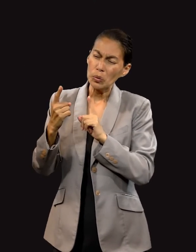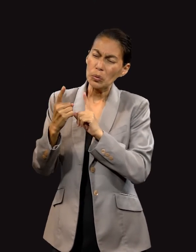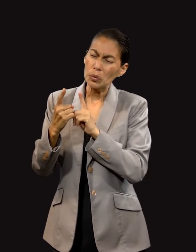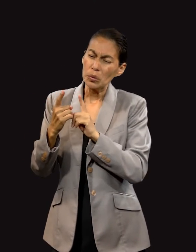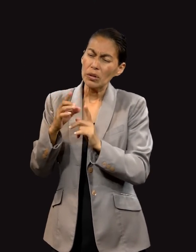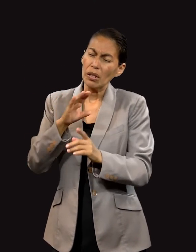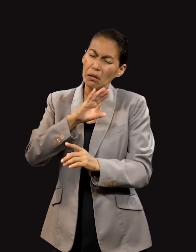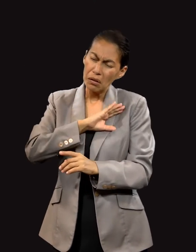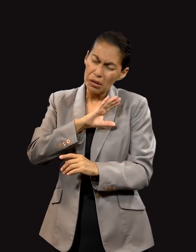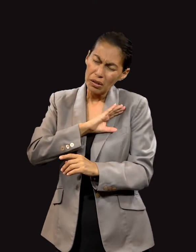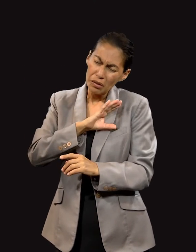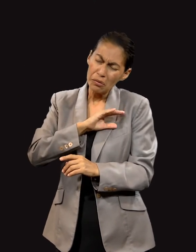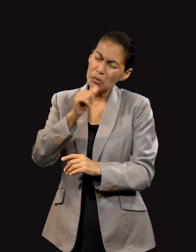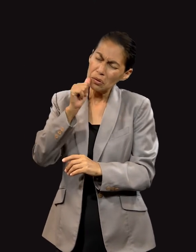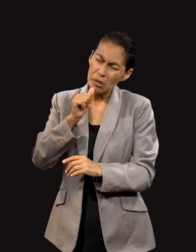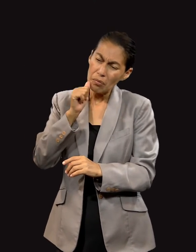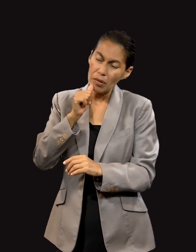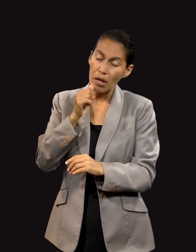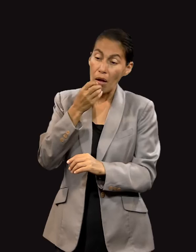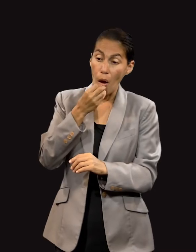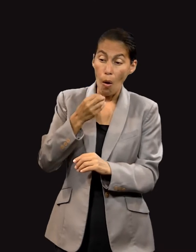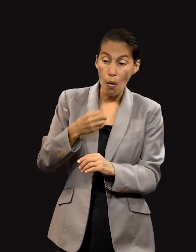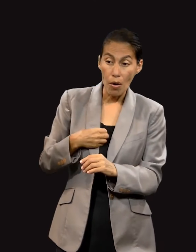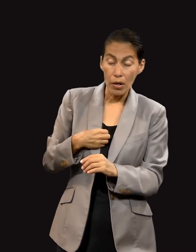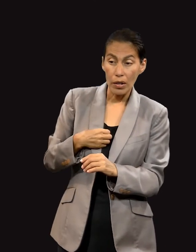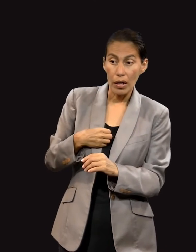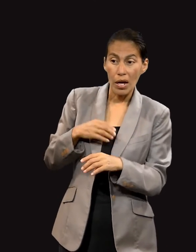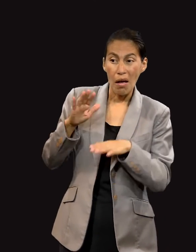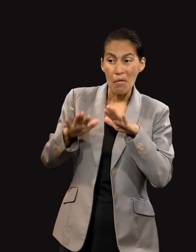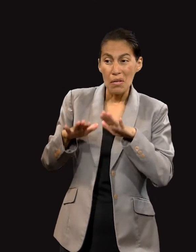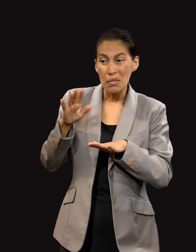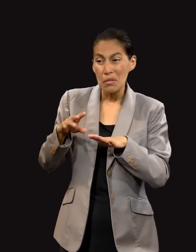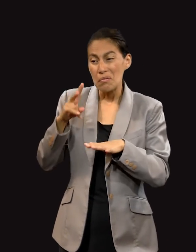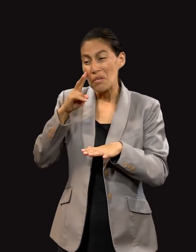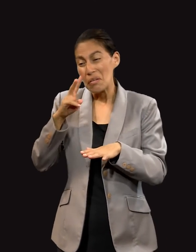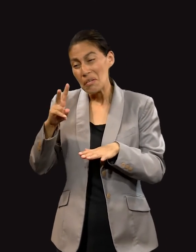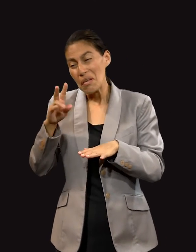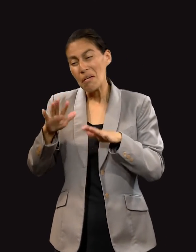Yo siempre la quise mucho a pesar de que no la veía muy seguido.